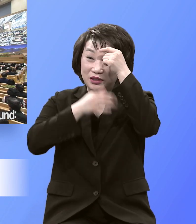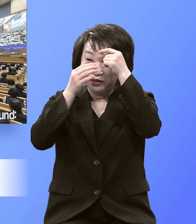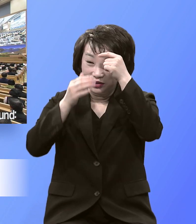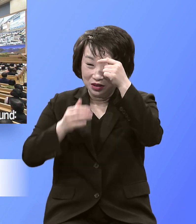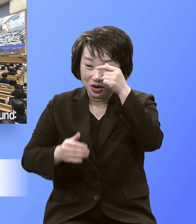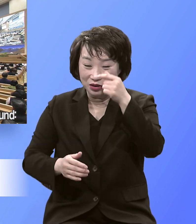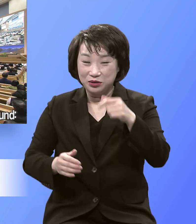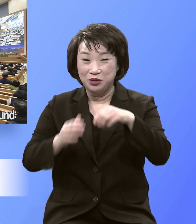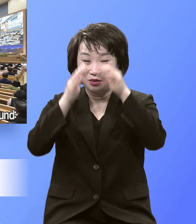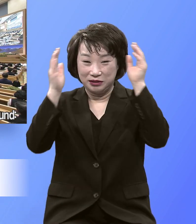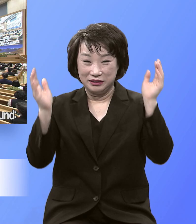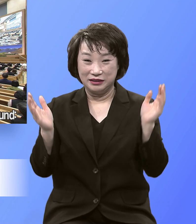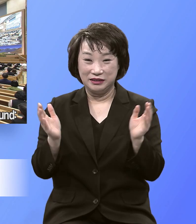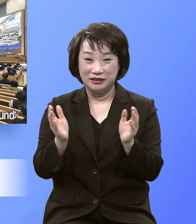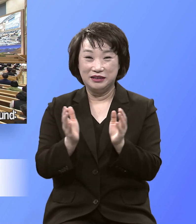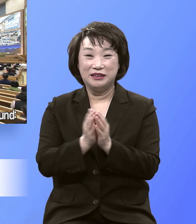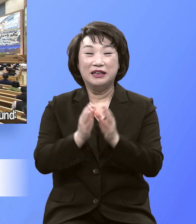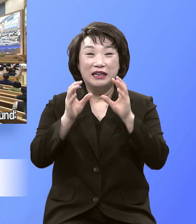믿는